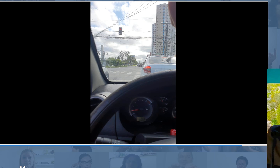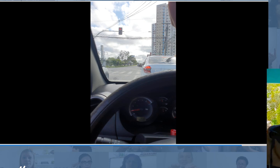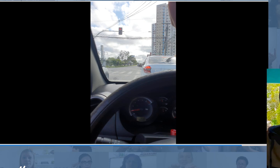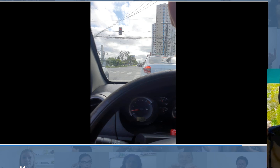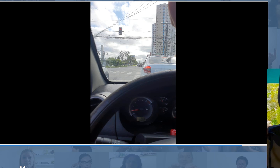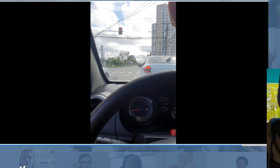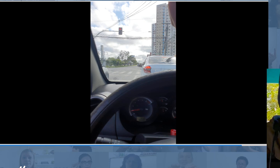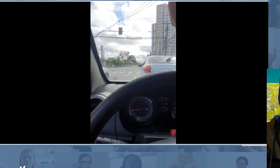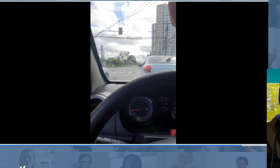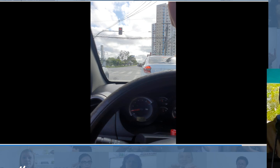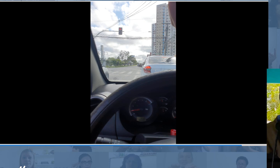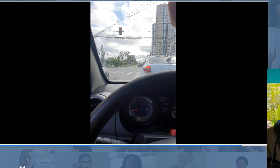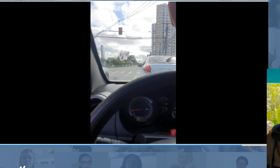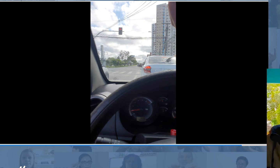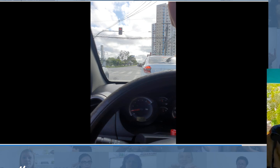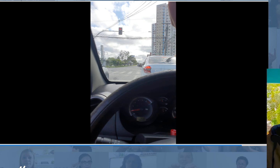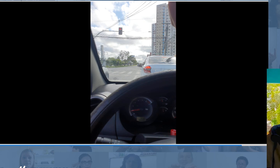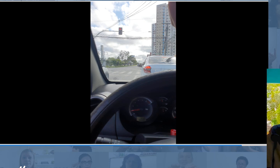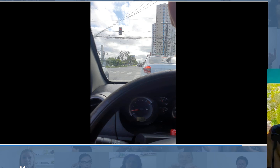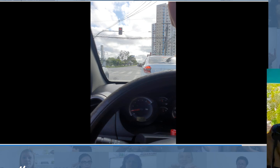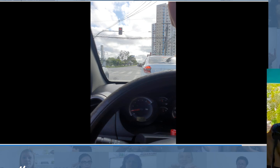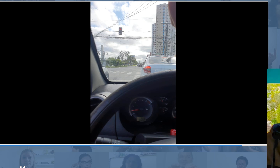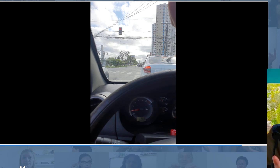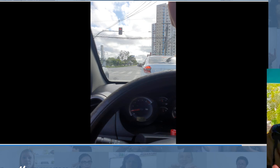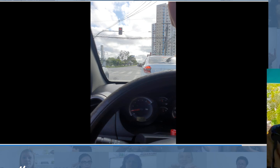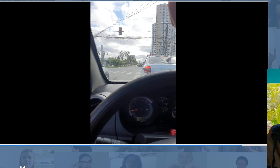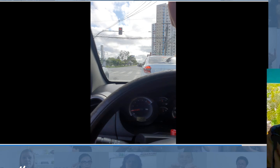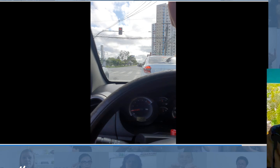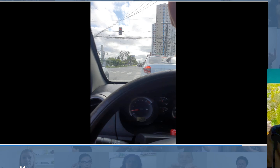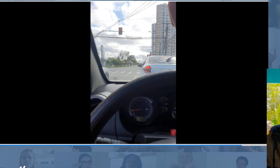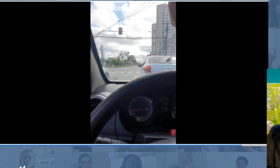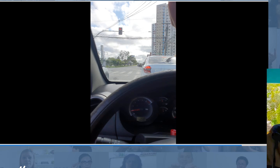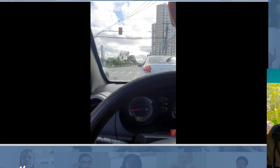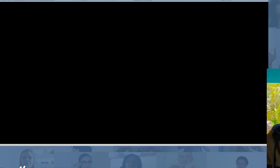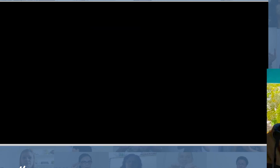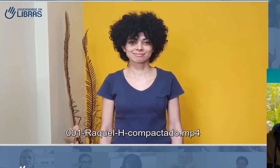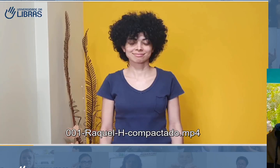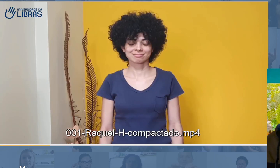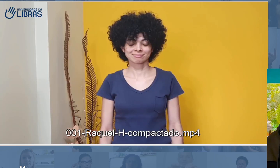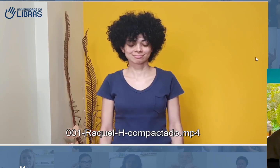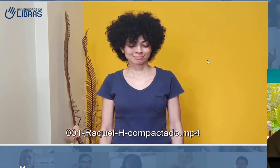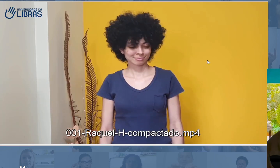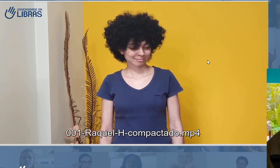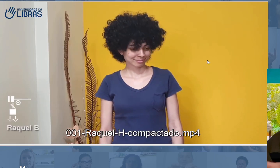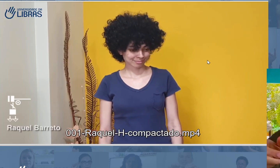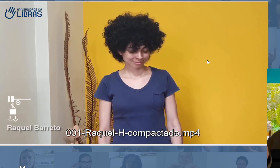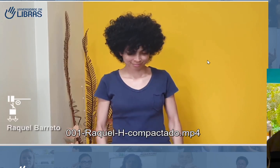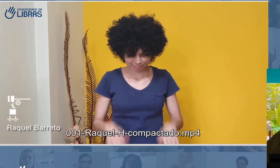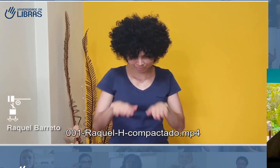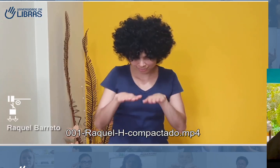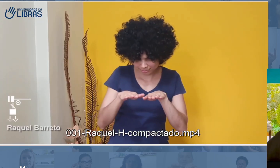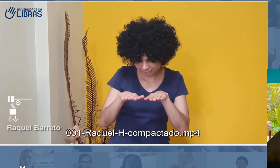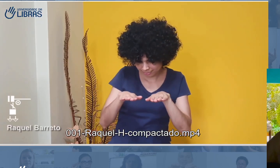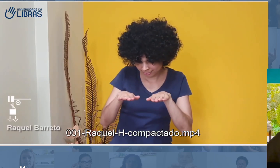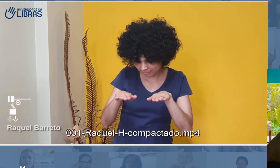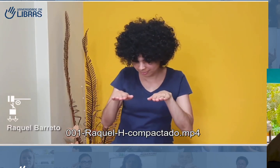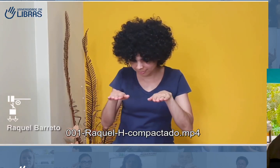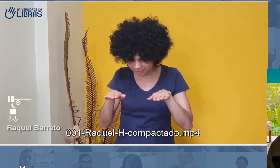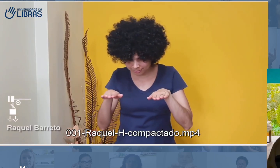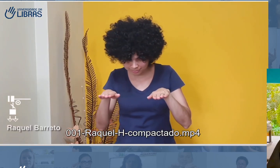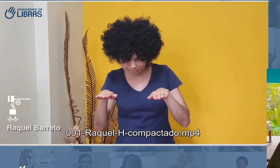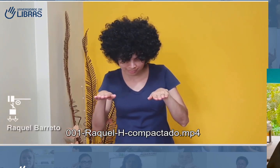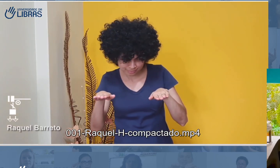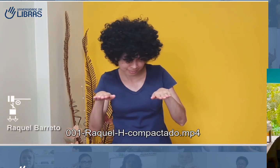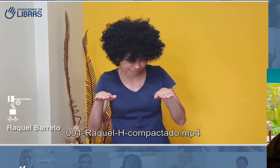desenvolver, que é possível você ter essa comunicação, porque existe algo por detrás. Essa poesia da Raquel